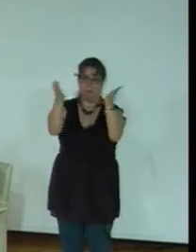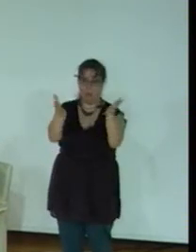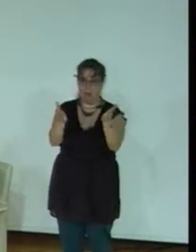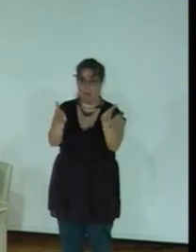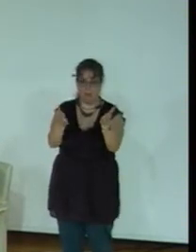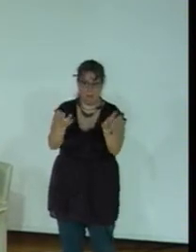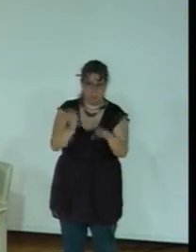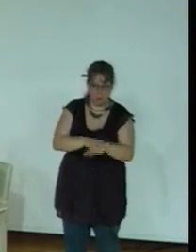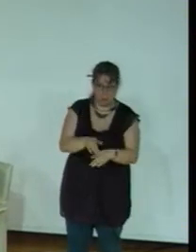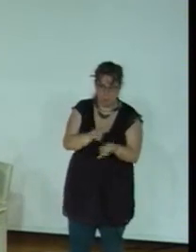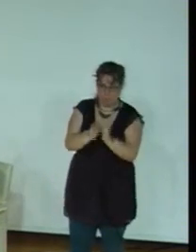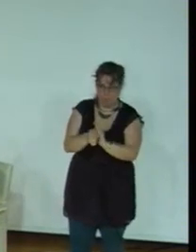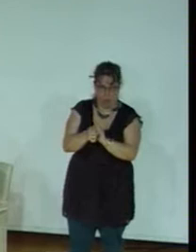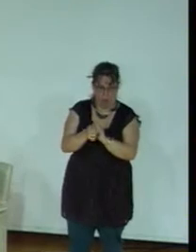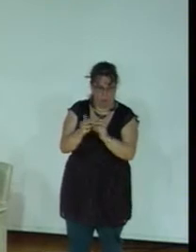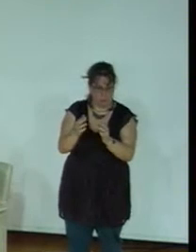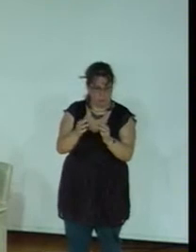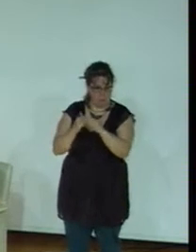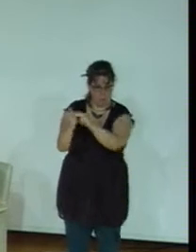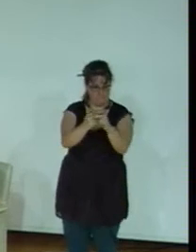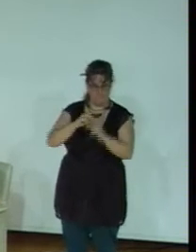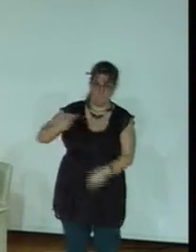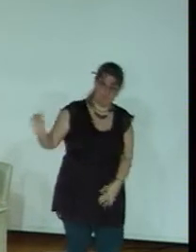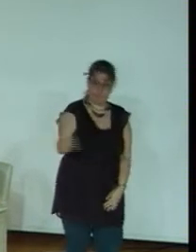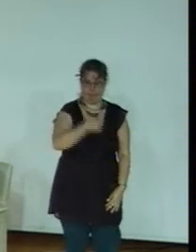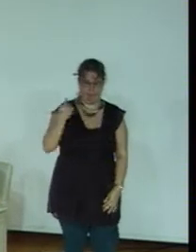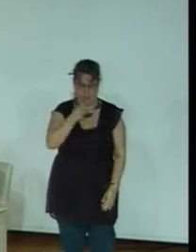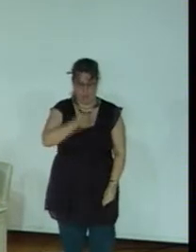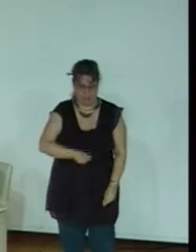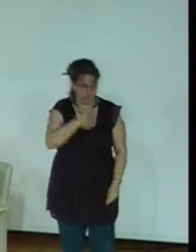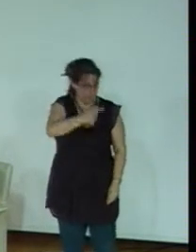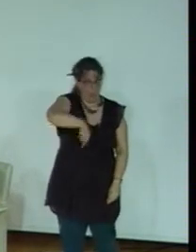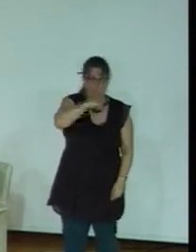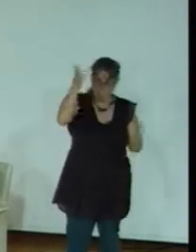norme, en fait, en tout cas qui va s'appliquer pendant plusieurs mois. Donc, danger pour moi.